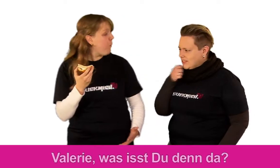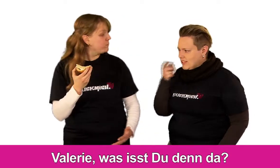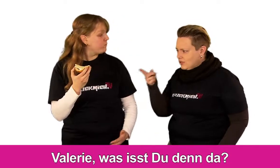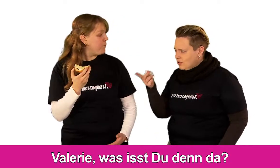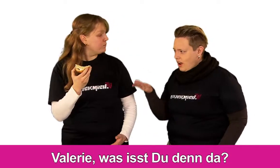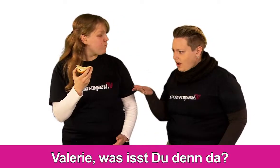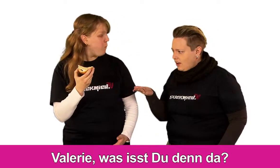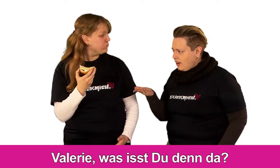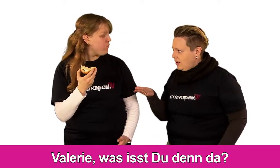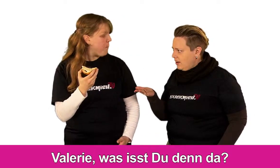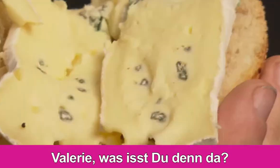Waleri, was isst du denn da?